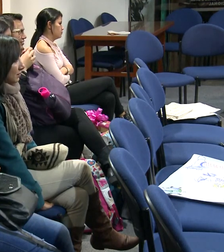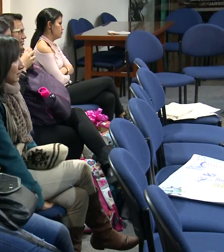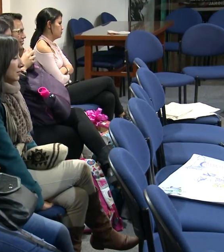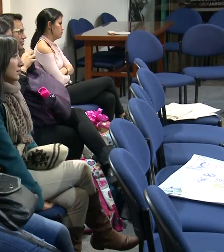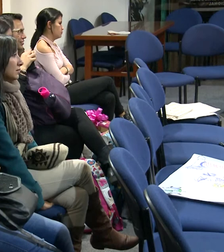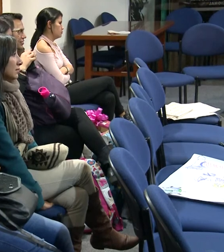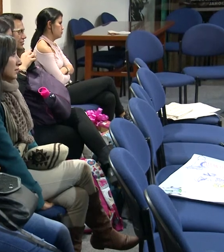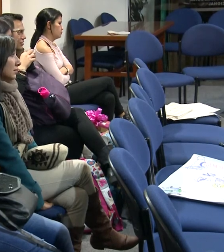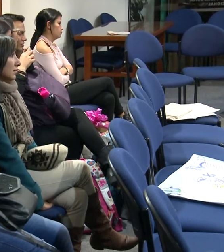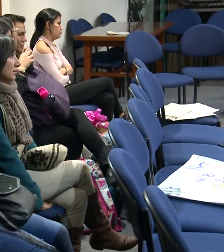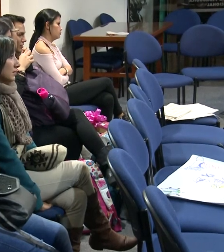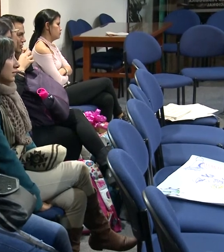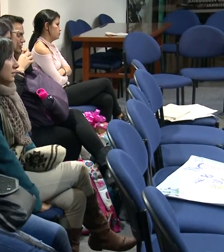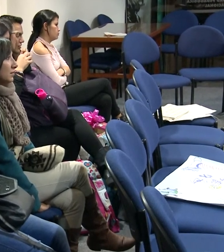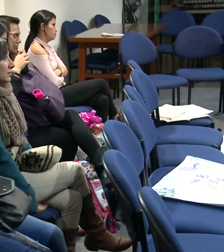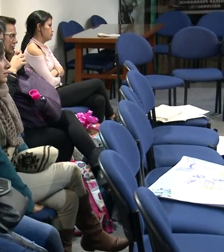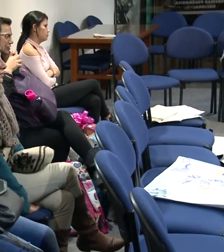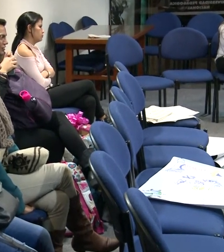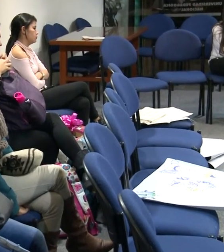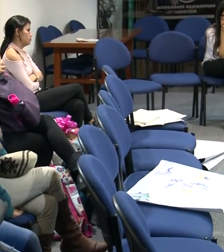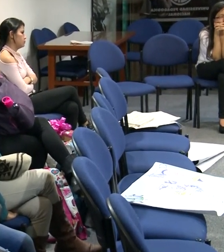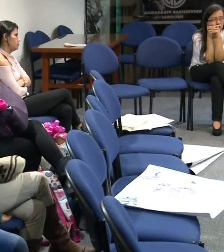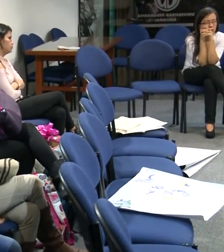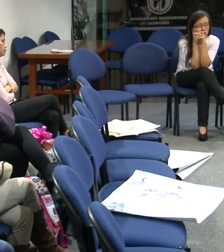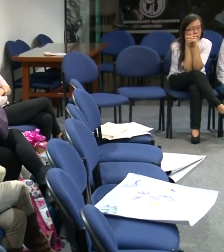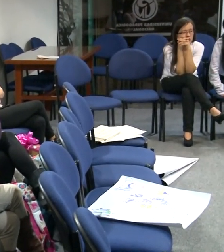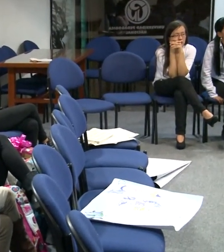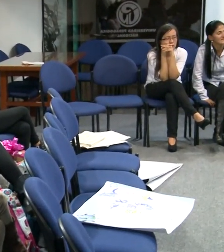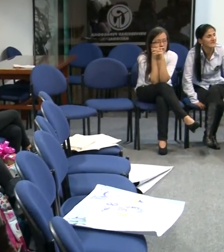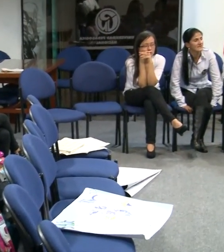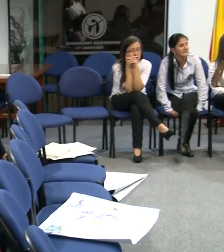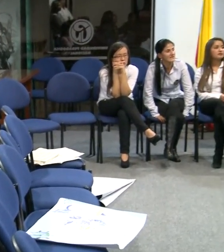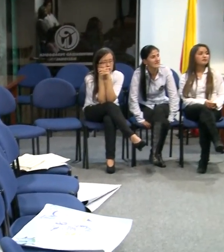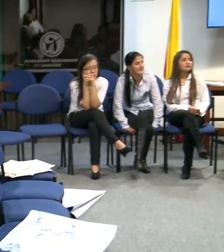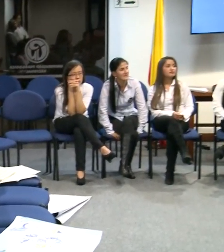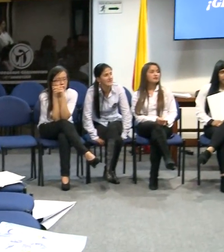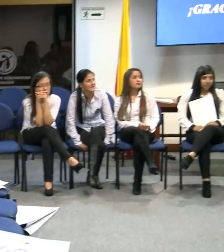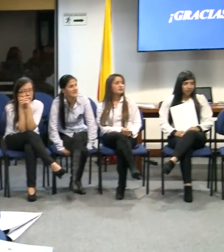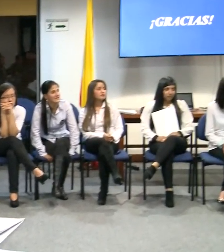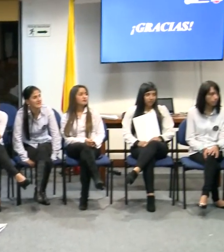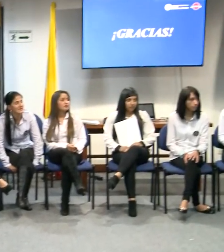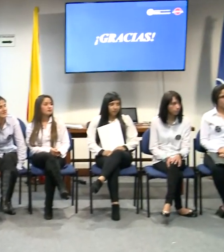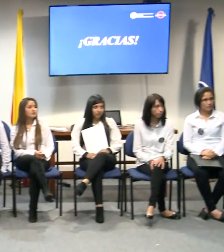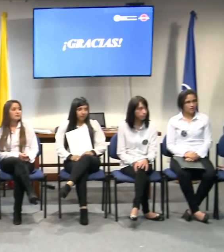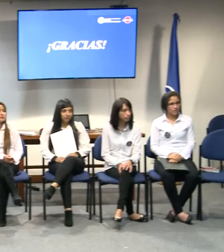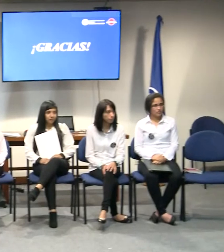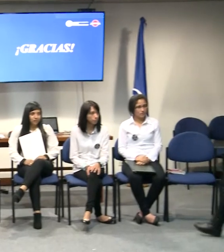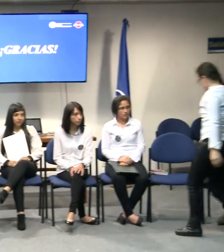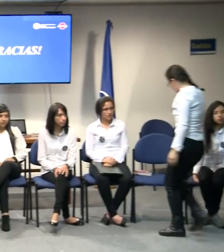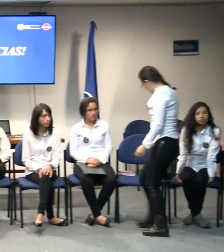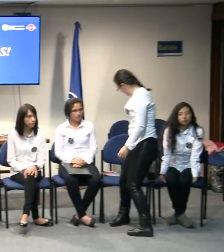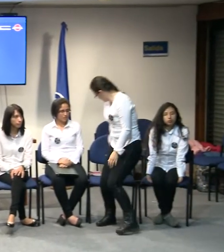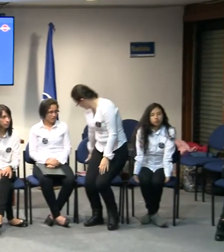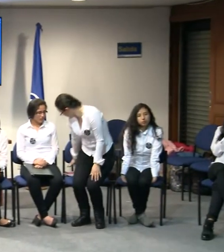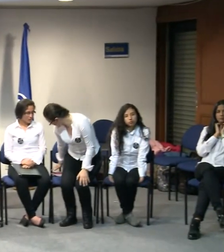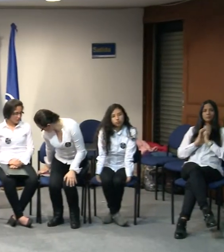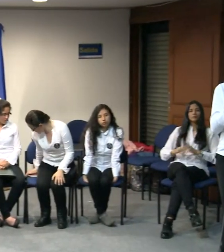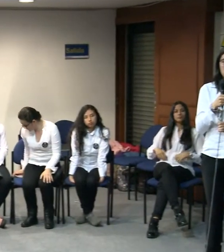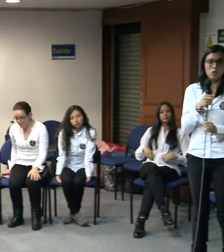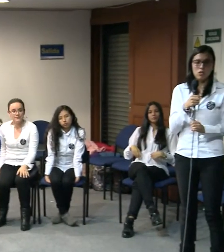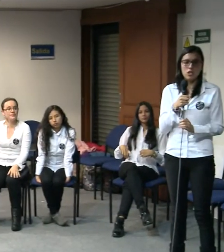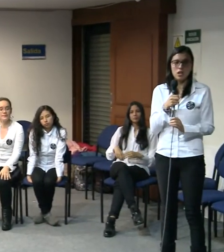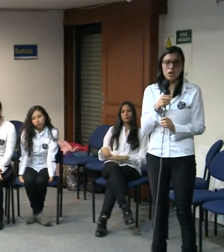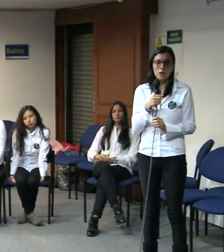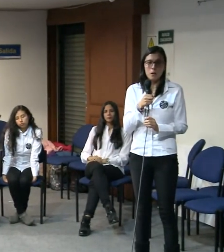Bueno, pues al principio fue un poco difícil, allá encontramos pues varios profesionales, algunos son pues licenciados en